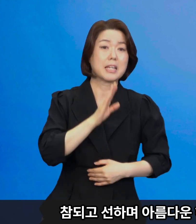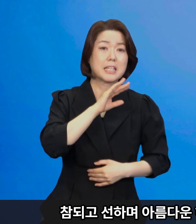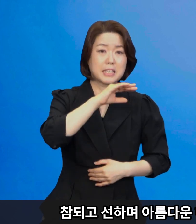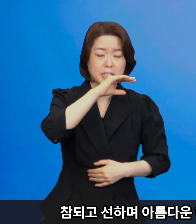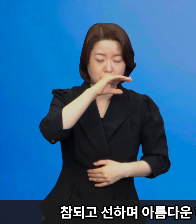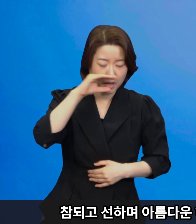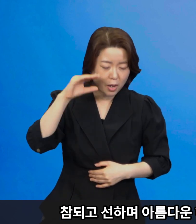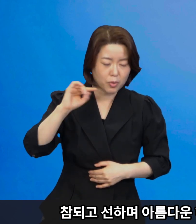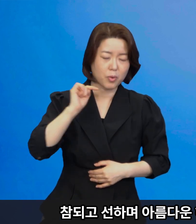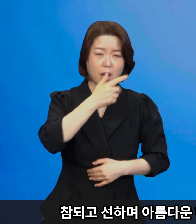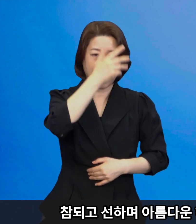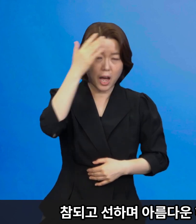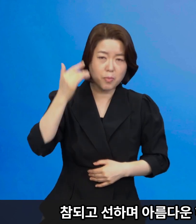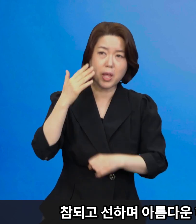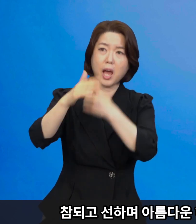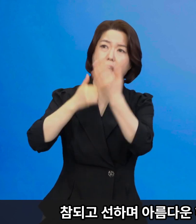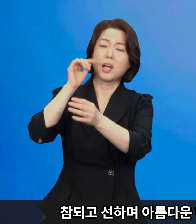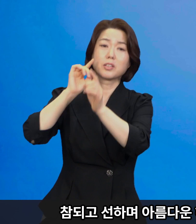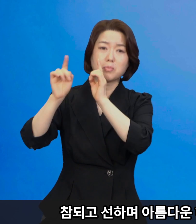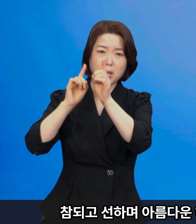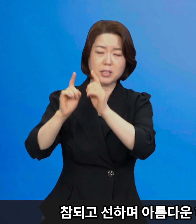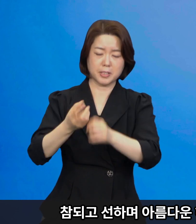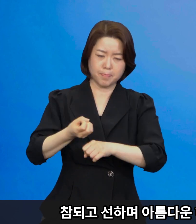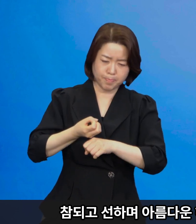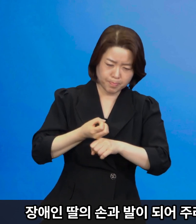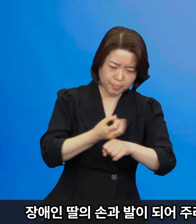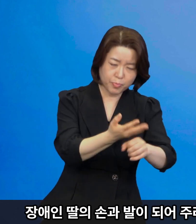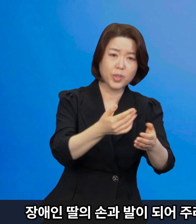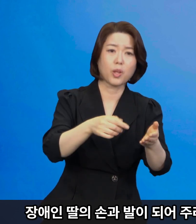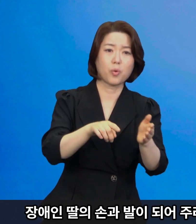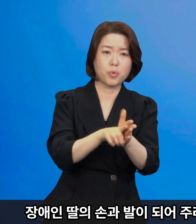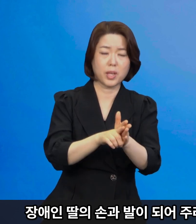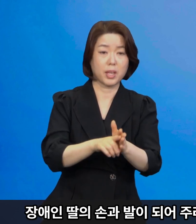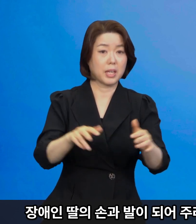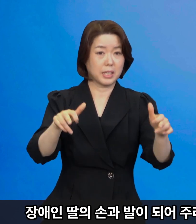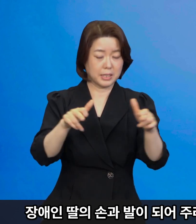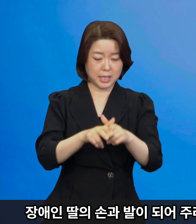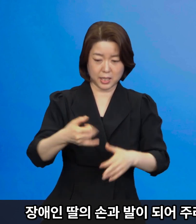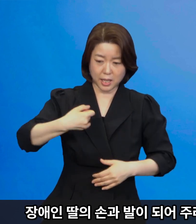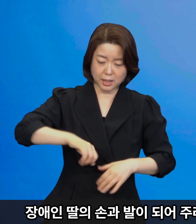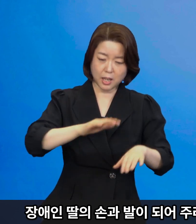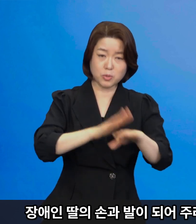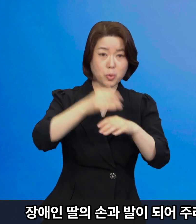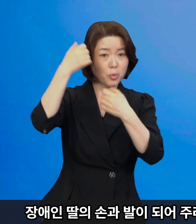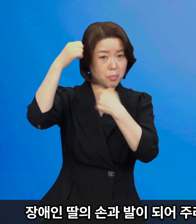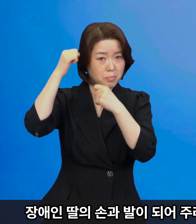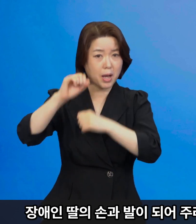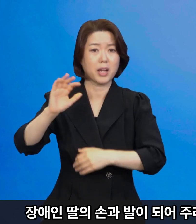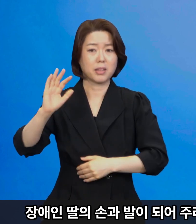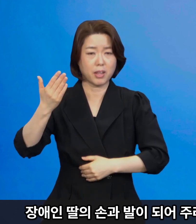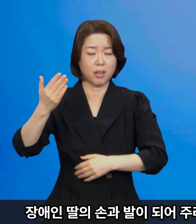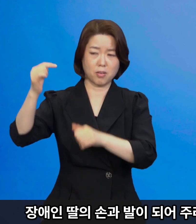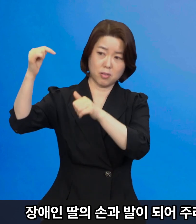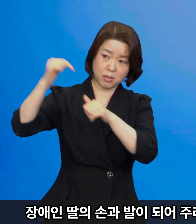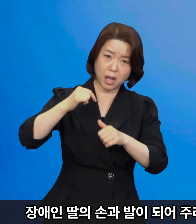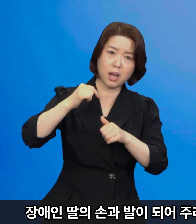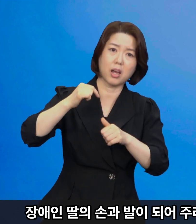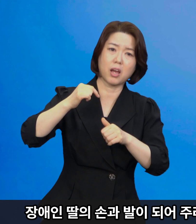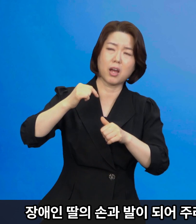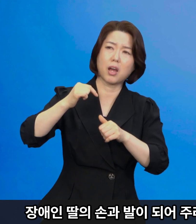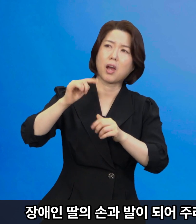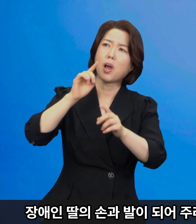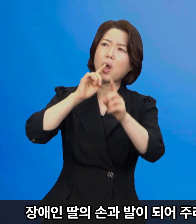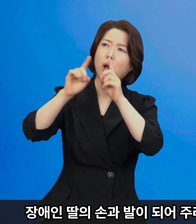선하며 아름다운 하나님의 말씀이 전해지기 위해 장애인 딸의 손과 발이 되어주라는